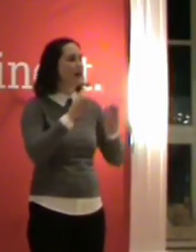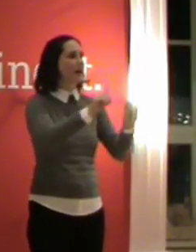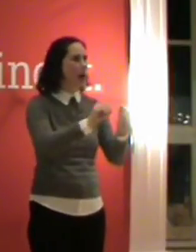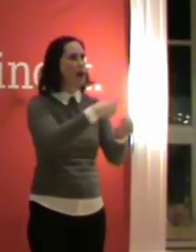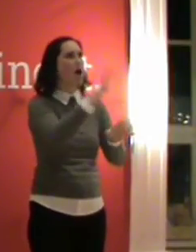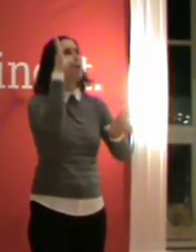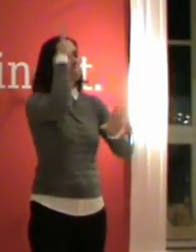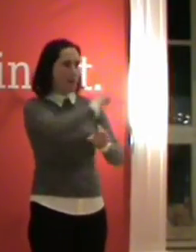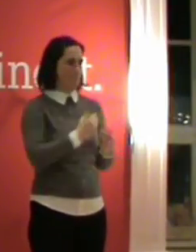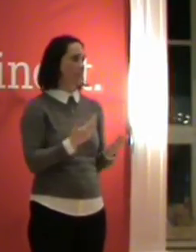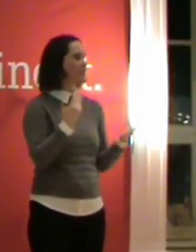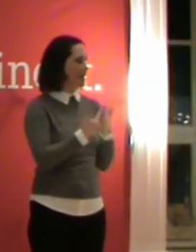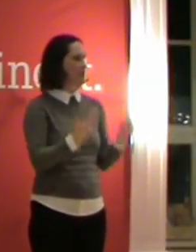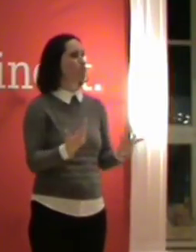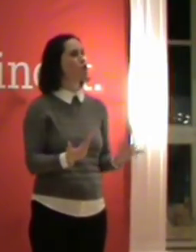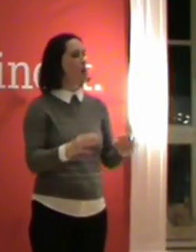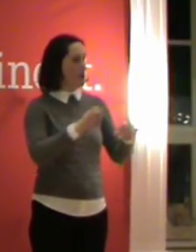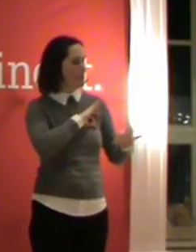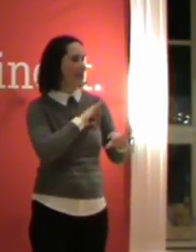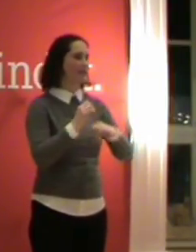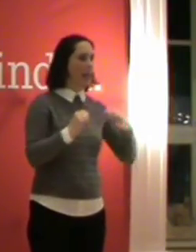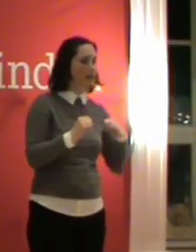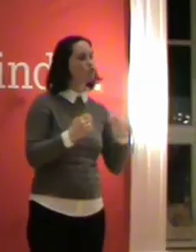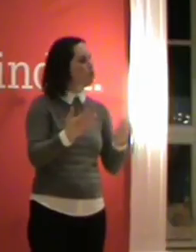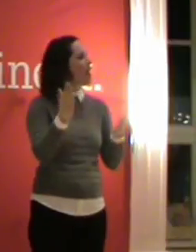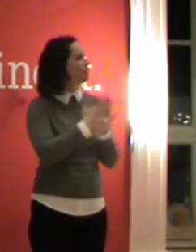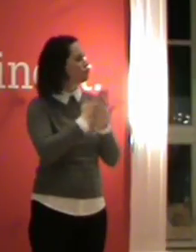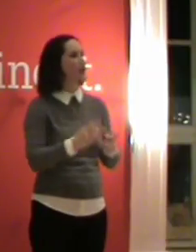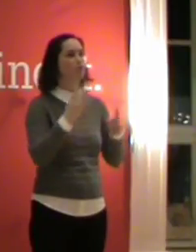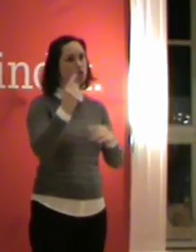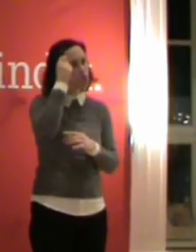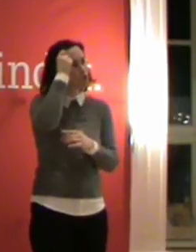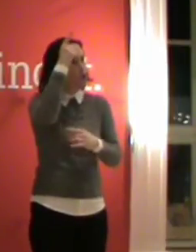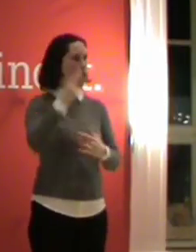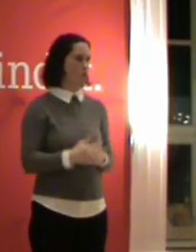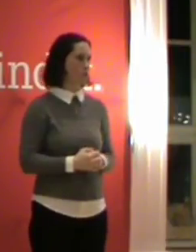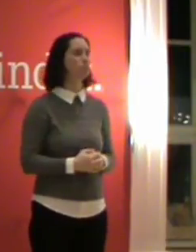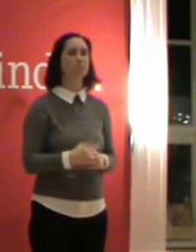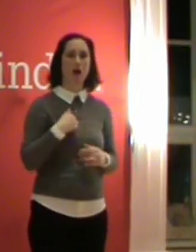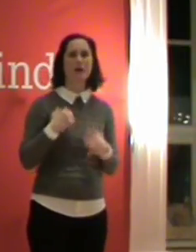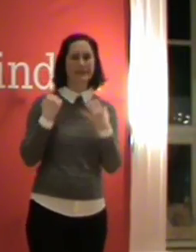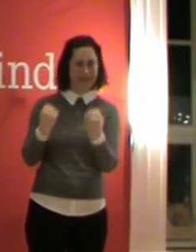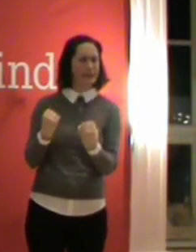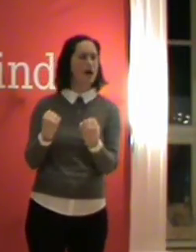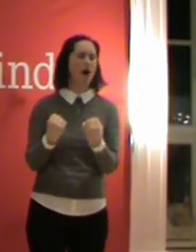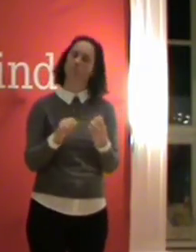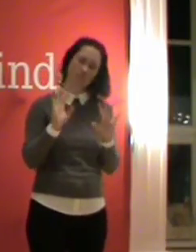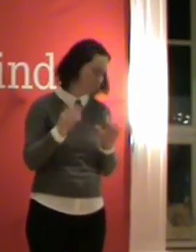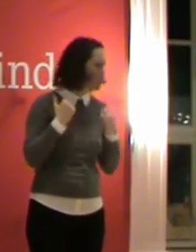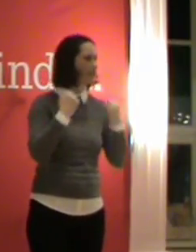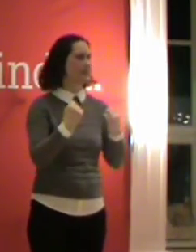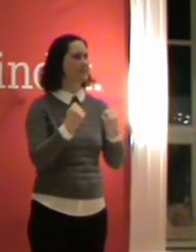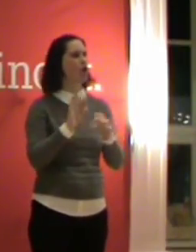deshalb ist es aus egoistischen Gründen der Linken eine kluge Entscheidung gewesen. Und ich bin relativ sicher, ich bin absolut sicher, dass er